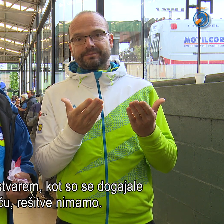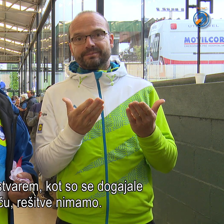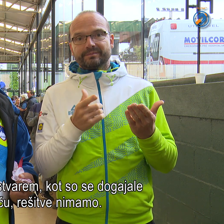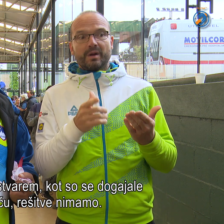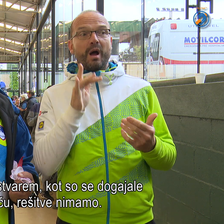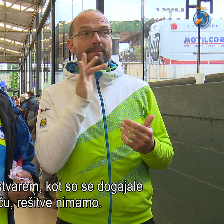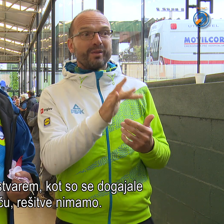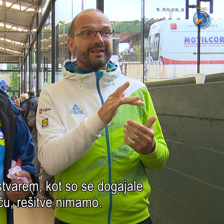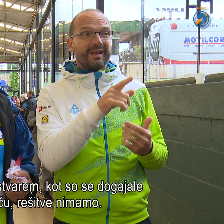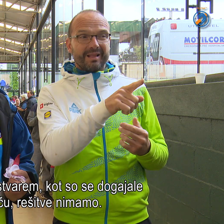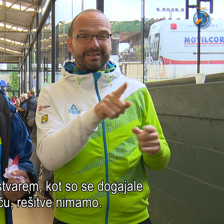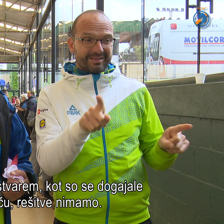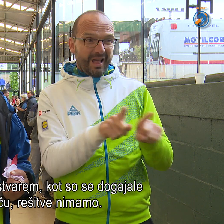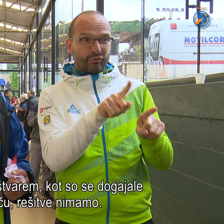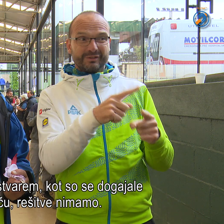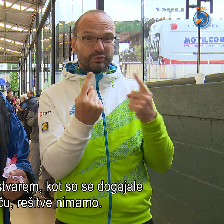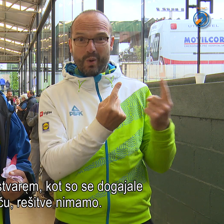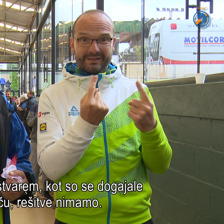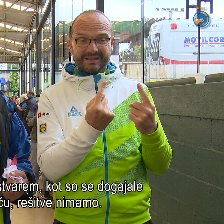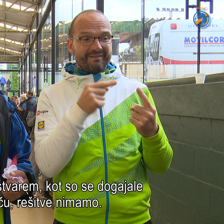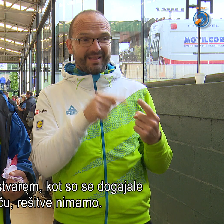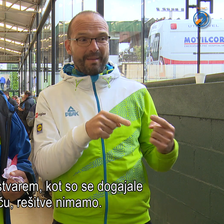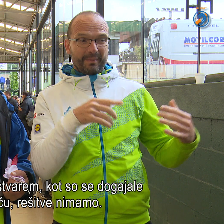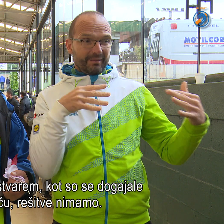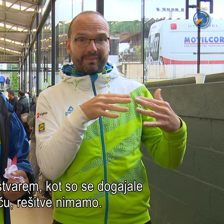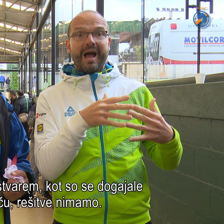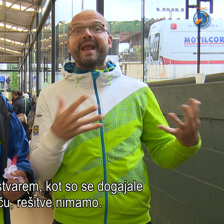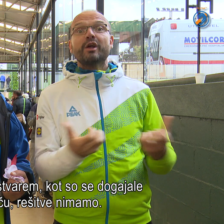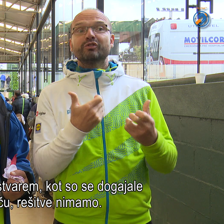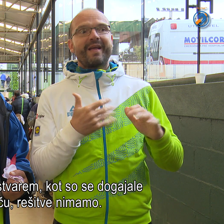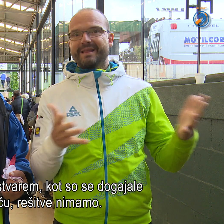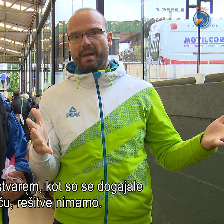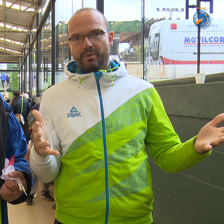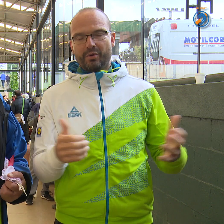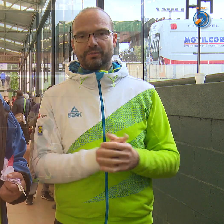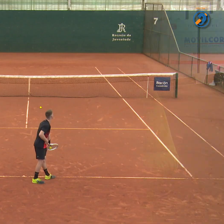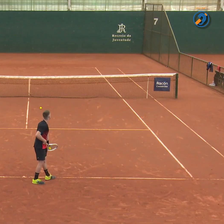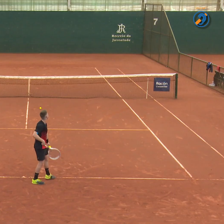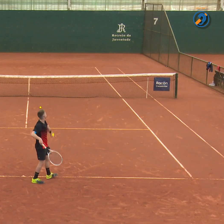proti takim stvarem, kot so se dogajale v tem meču, rešitve nimamo.